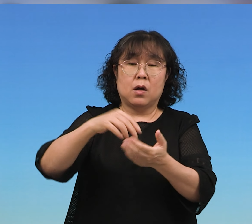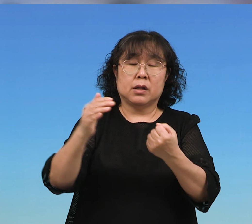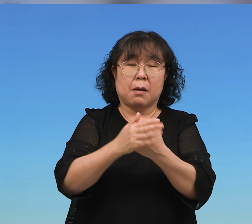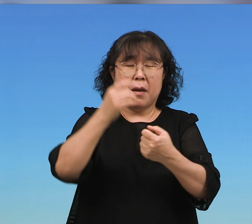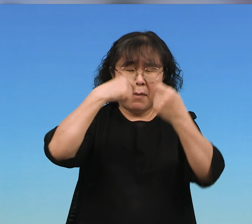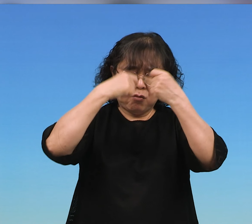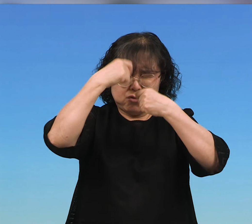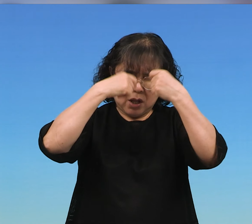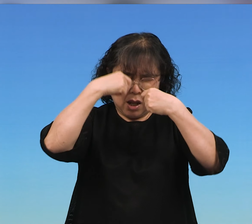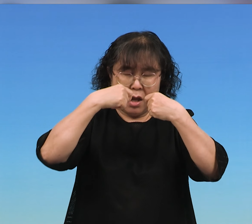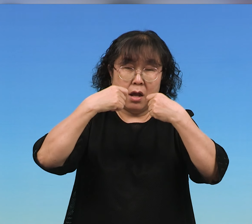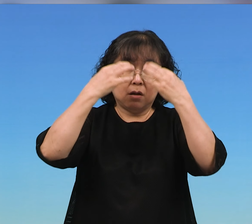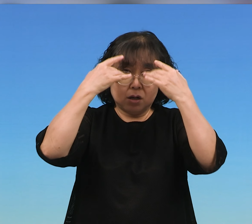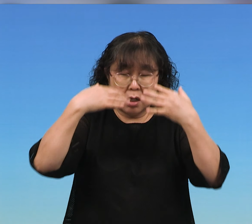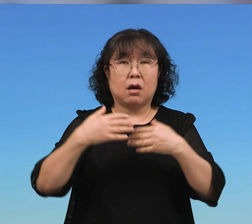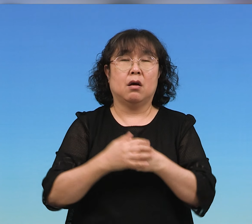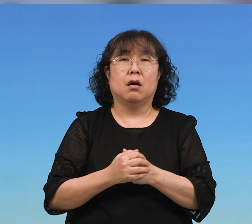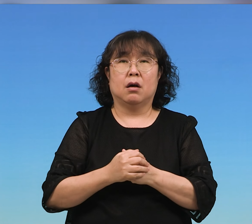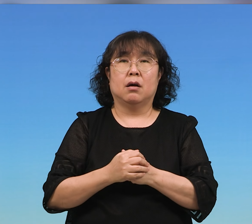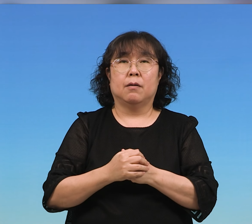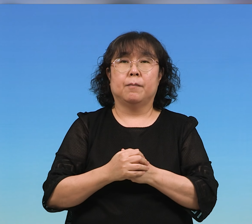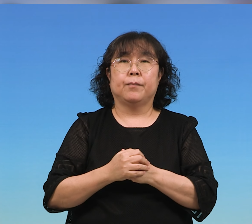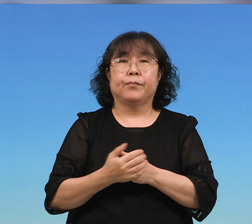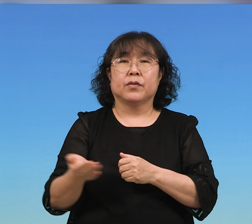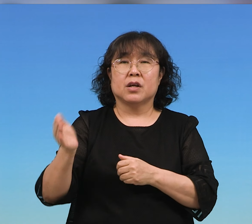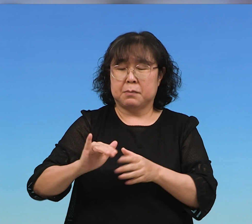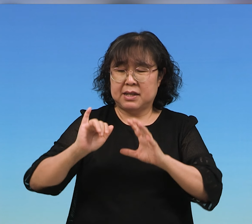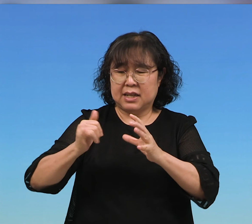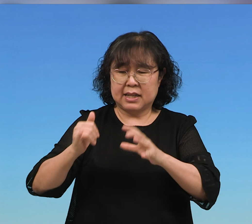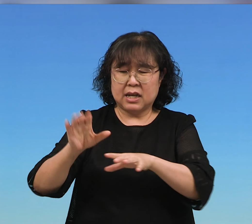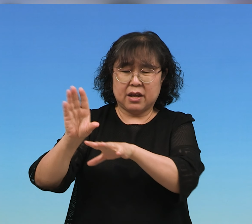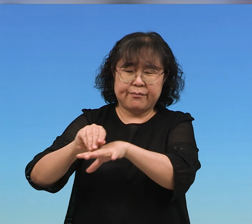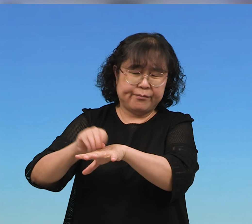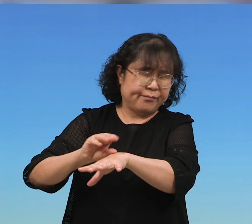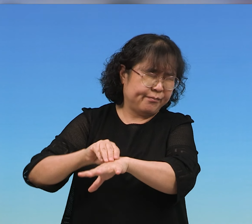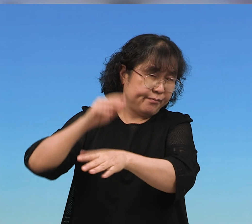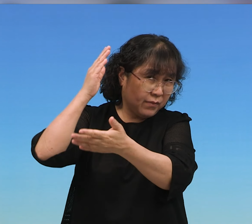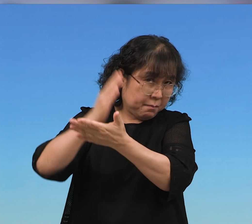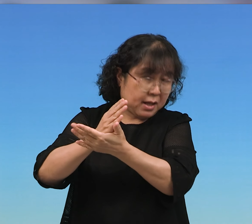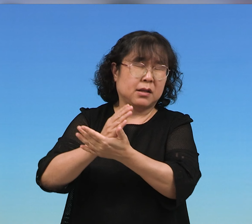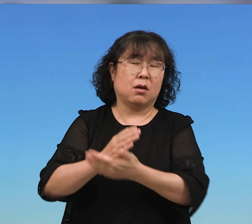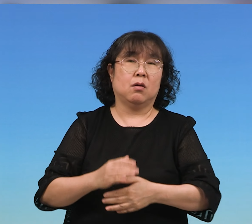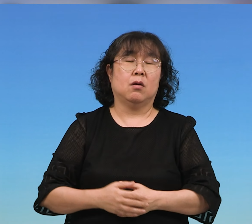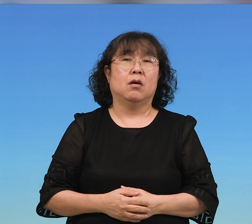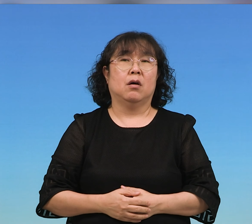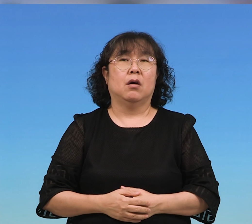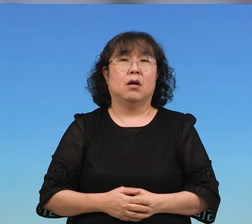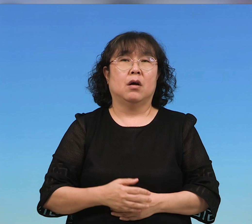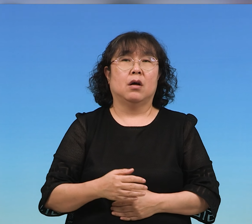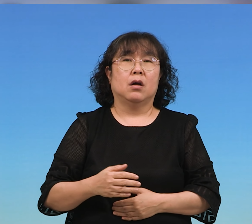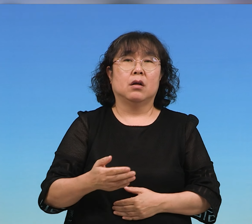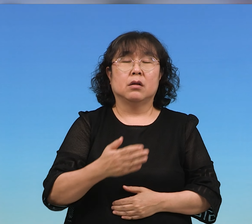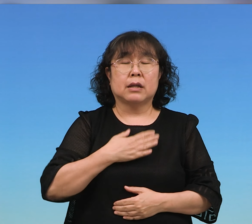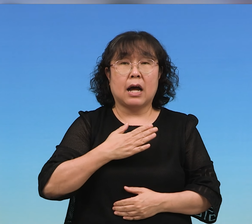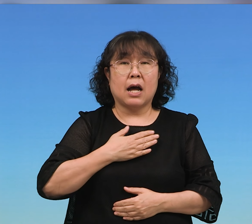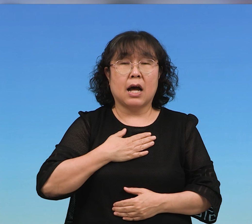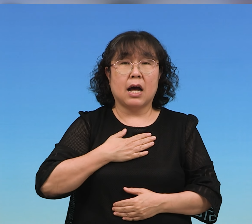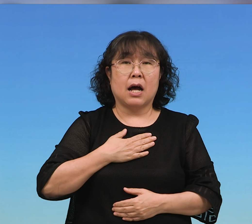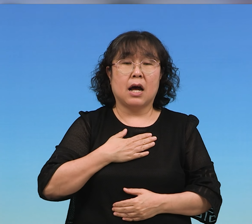그러나 여러분 우시더라도 세상에 놀아나시면 안 됩니다. 여러분 다 아시잖아요. 저 지방대학